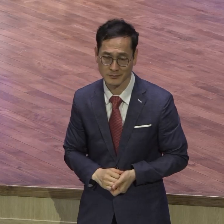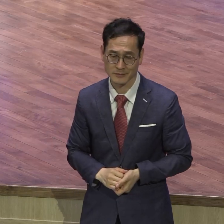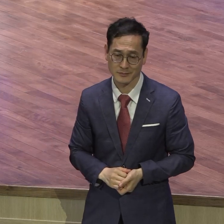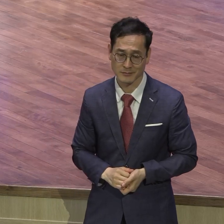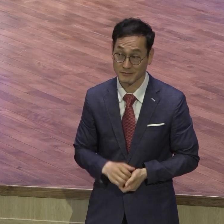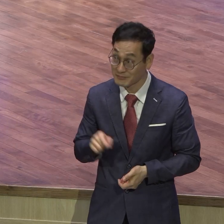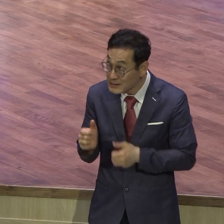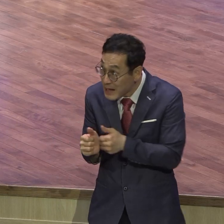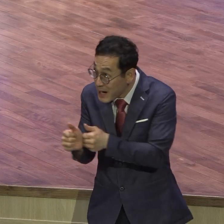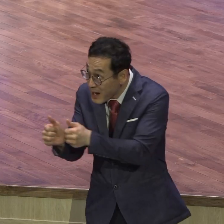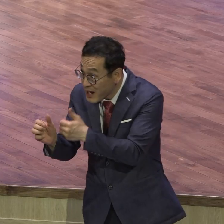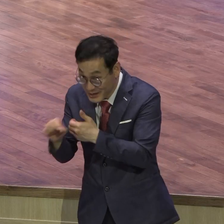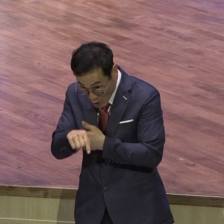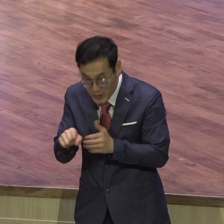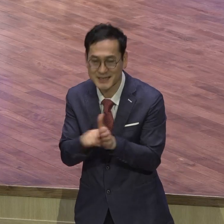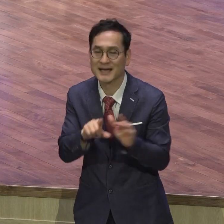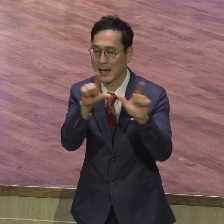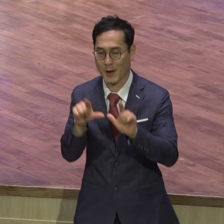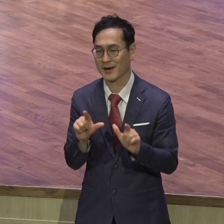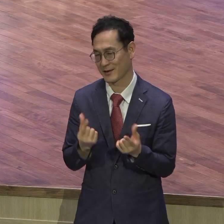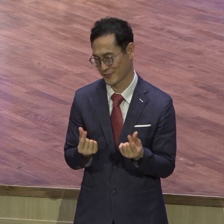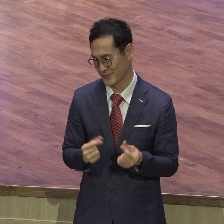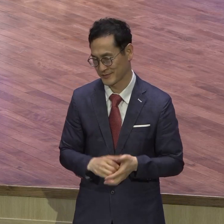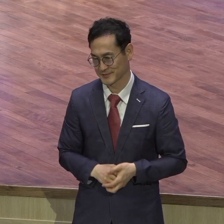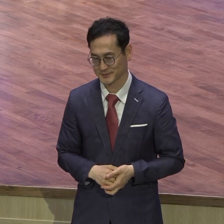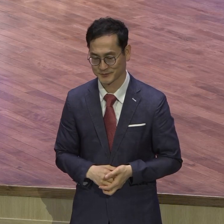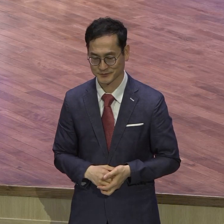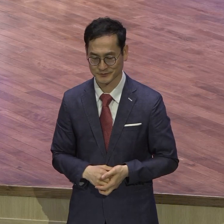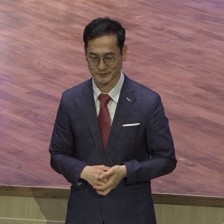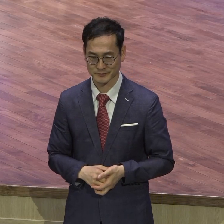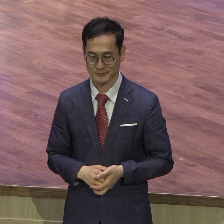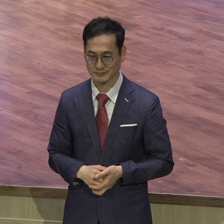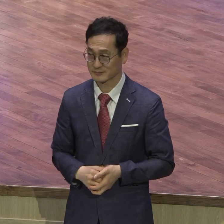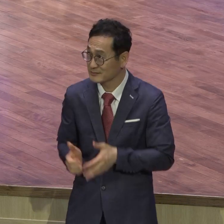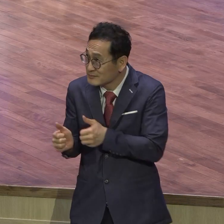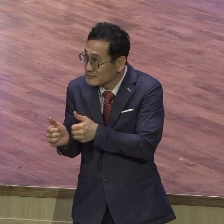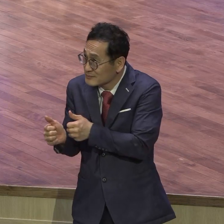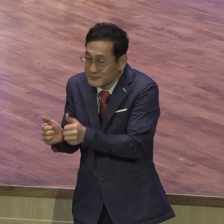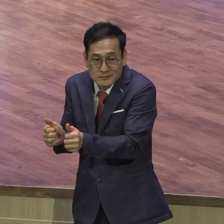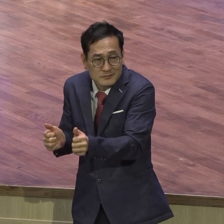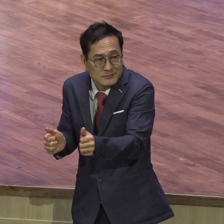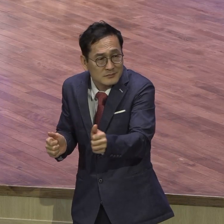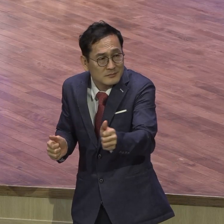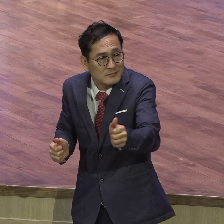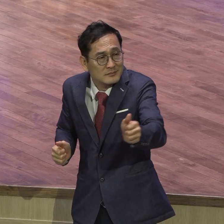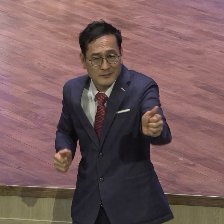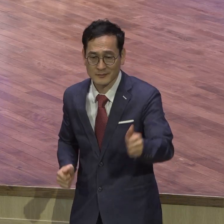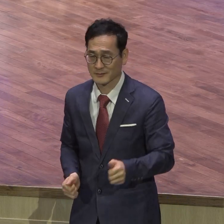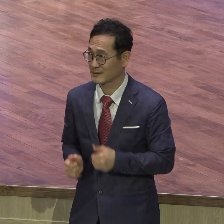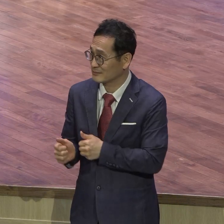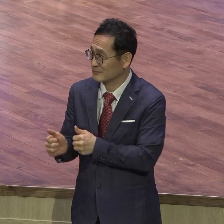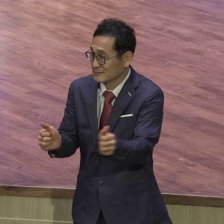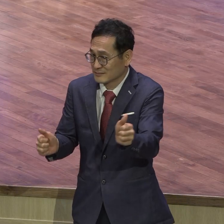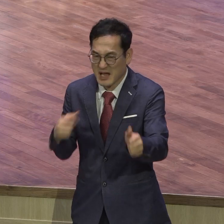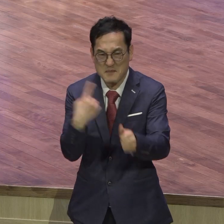신앙생활이에요 따라가시 바랍니다 왜 삐딱하게 선의한 말 삐딱하게 왜 비판하고 판단하냐 말이에요